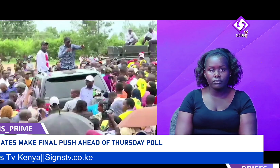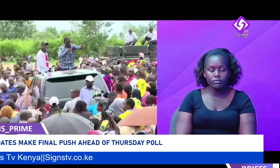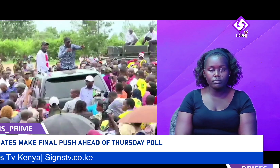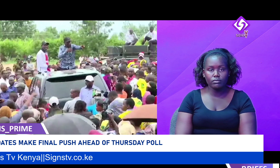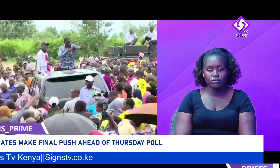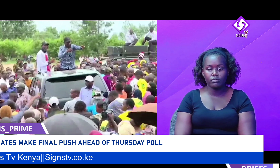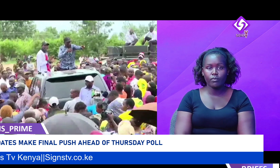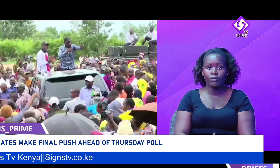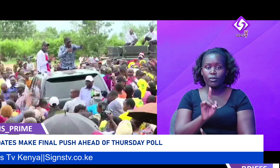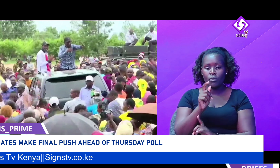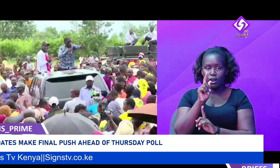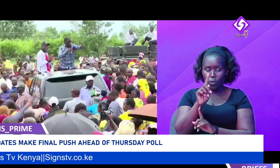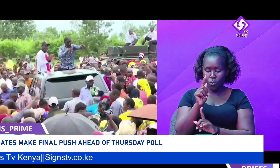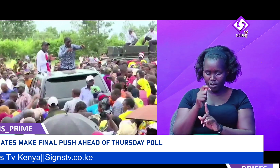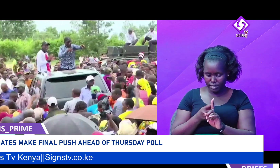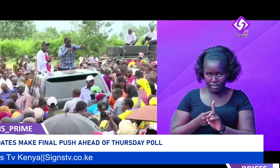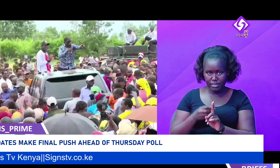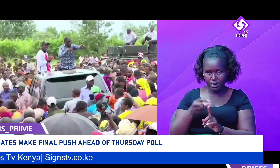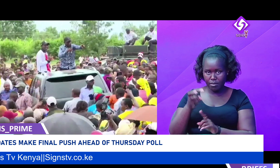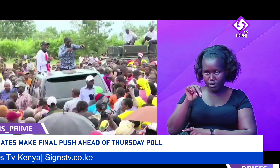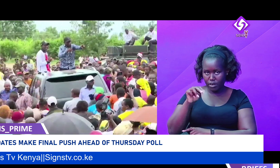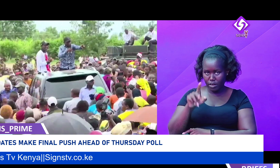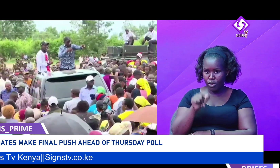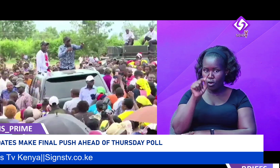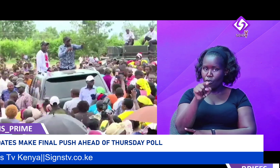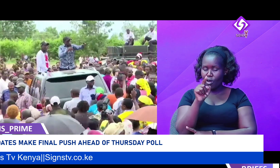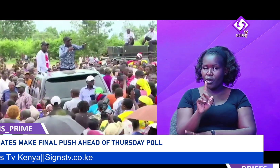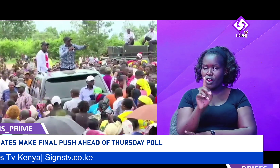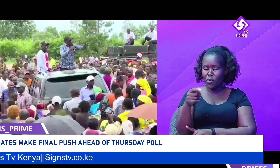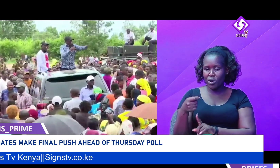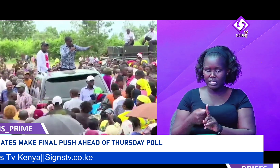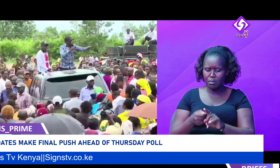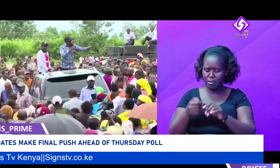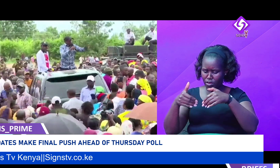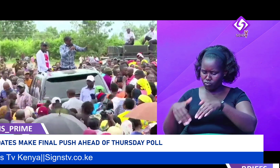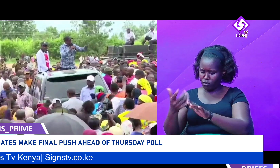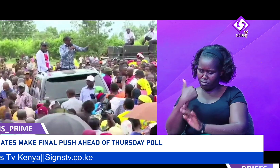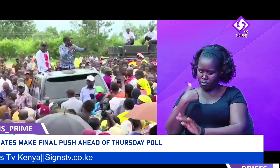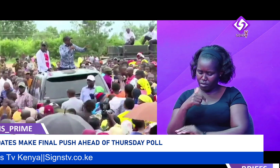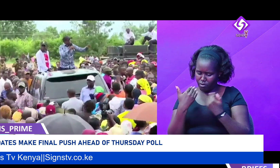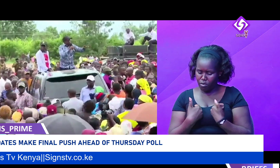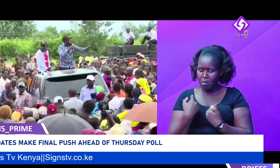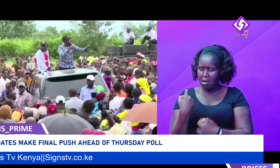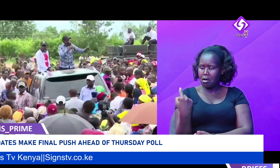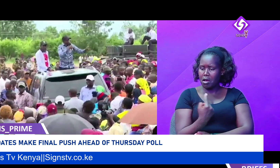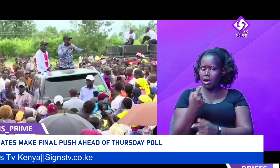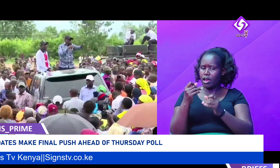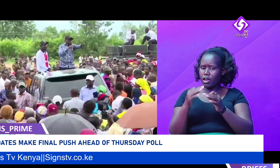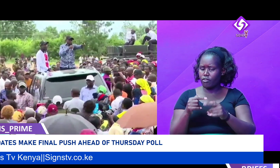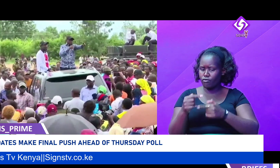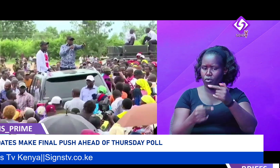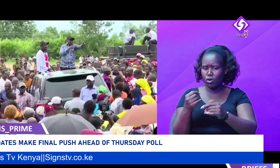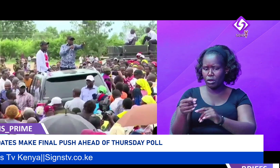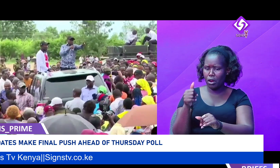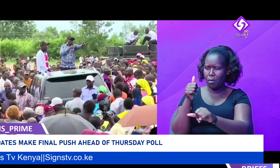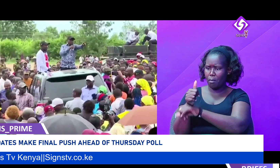Wewe ni one term MP. Wewe Goliathi ni one term MP. Na uachane na mimi. Ukiendelea kunitusi,